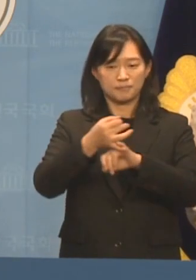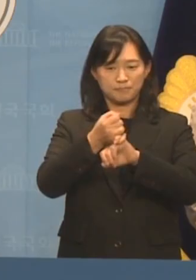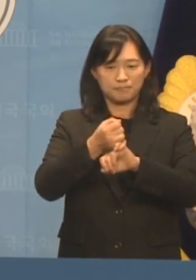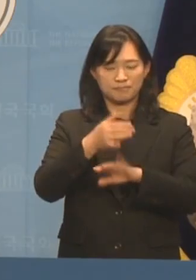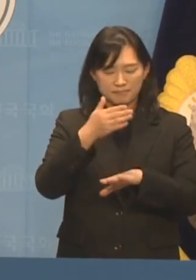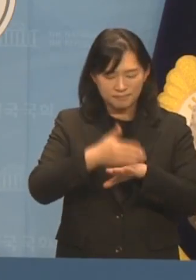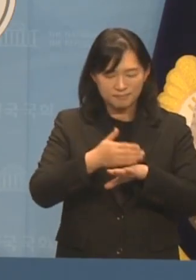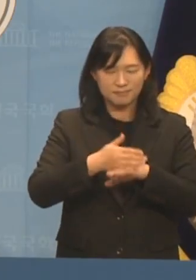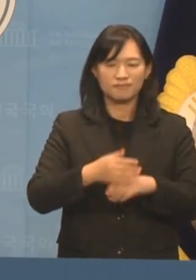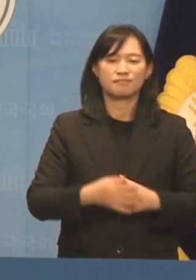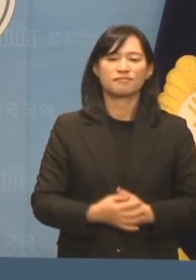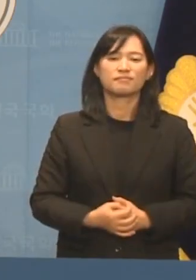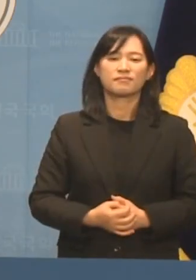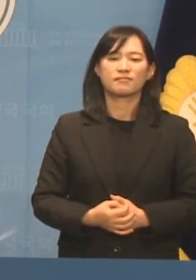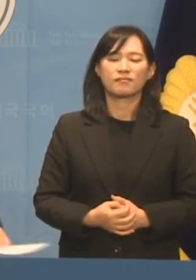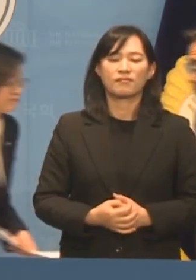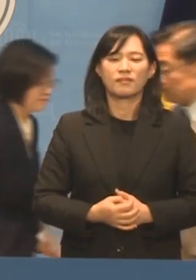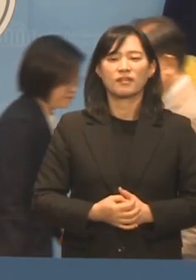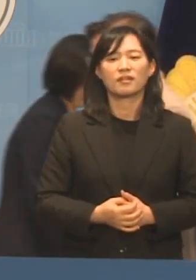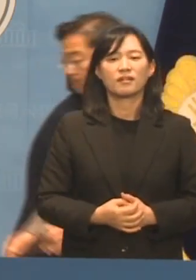이상입니다.